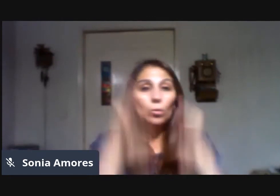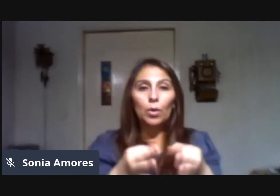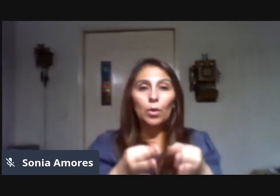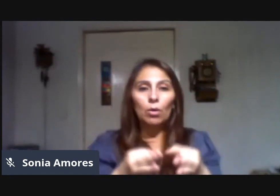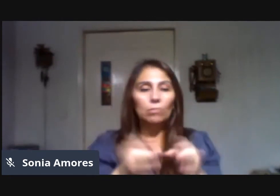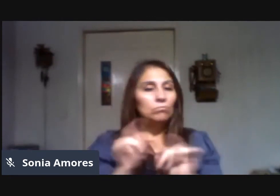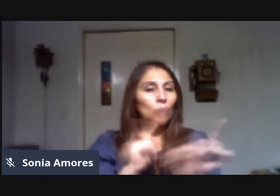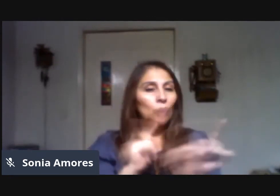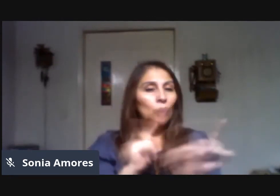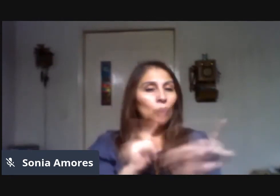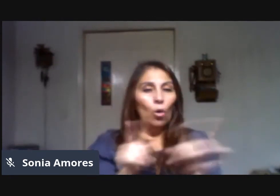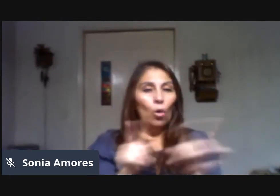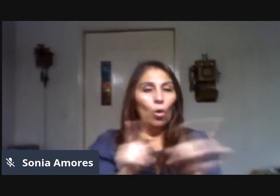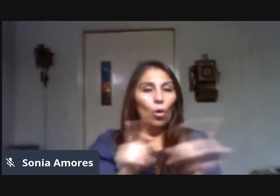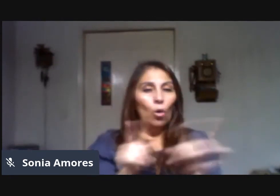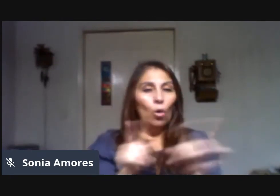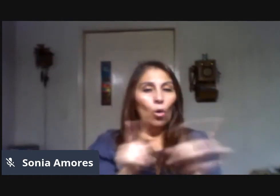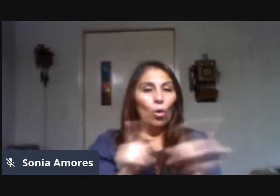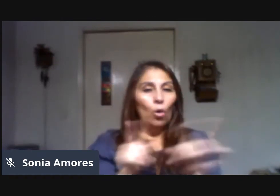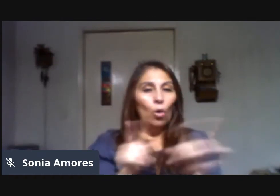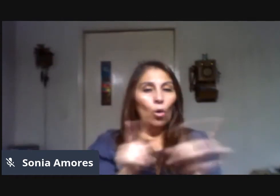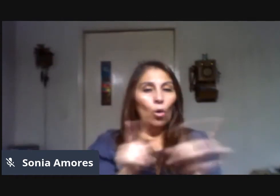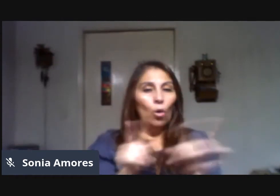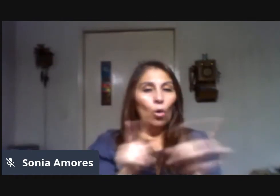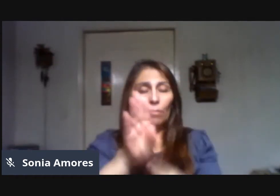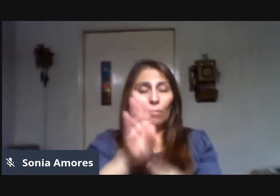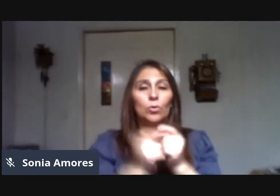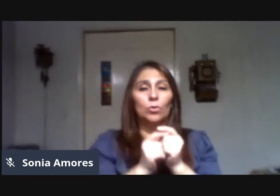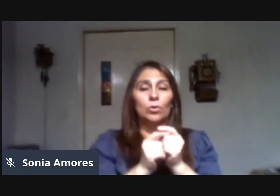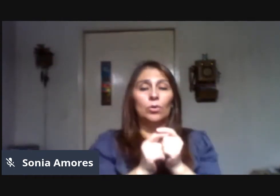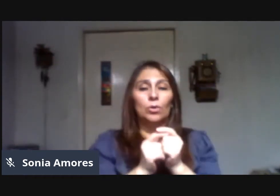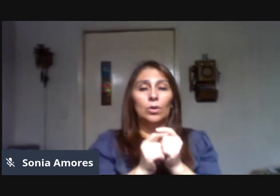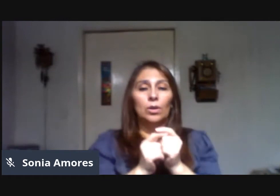Capitalismo, progreso, desarrollo, es un mito.